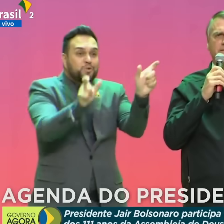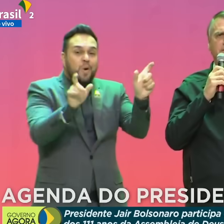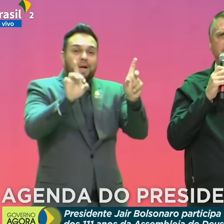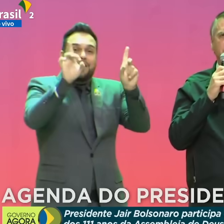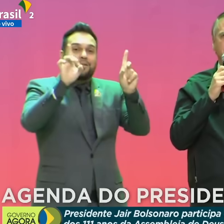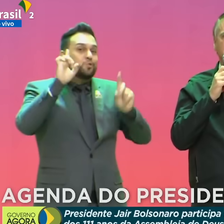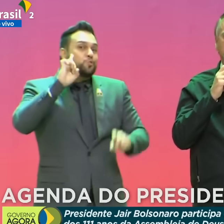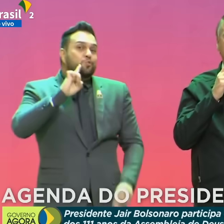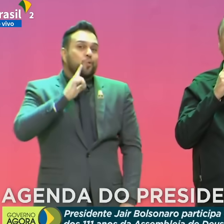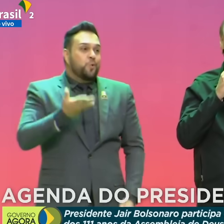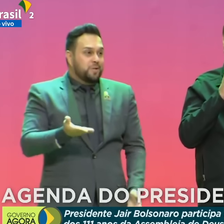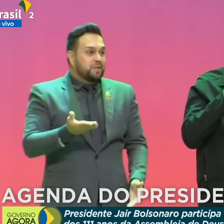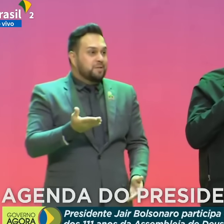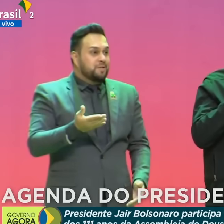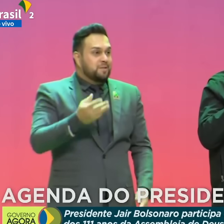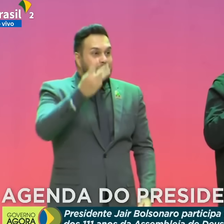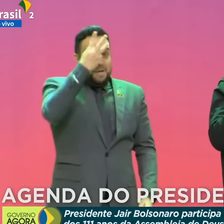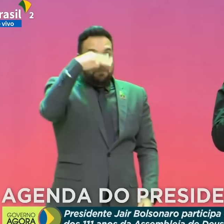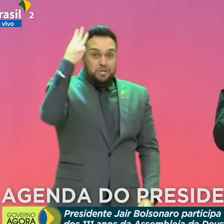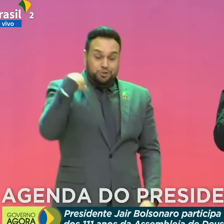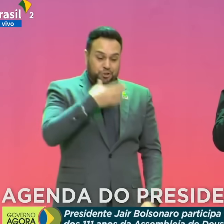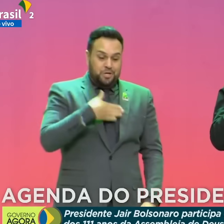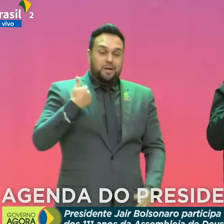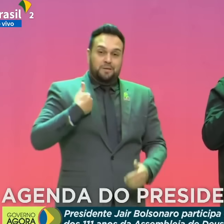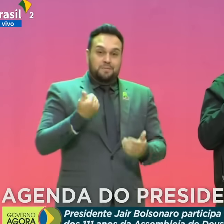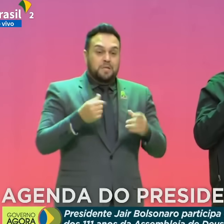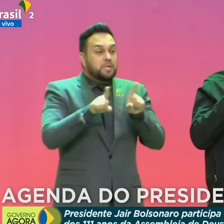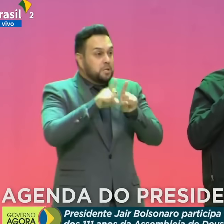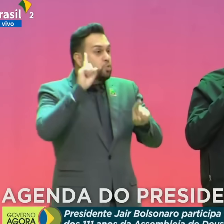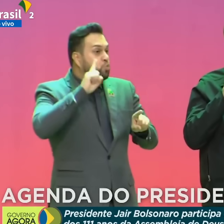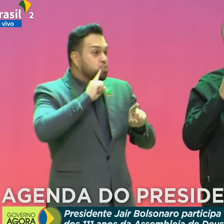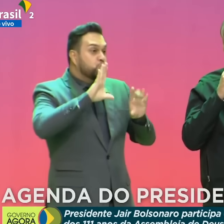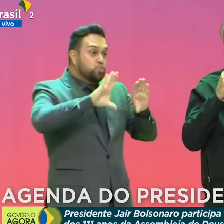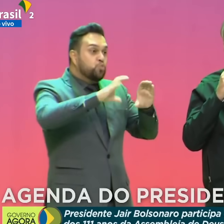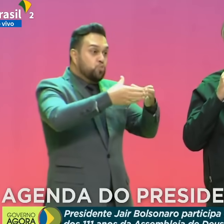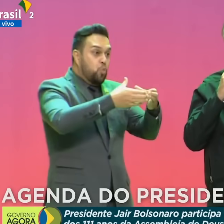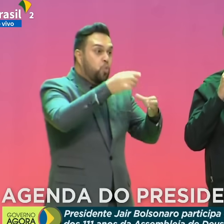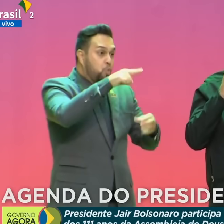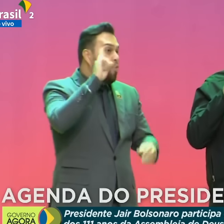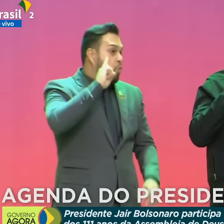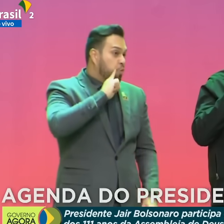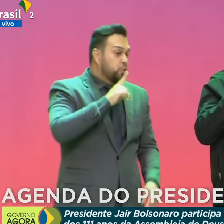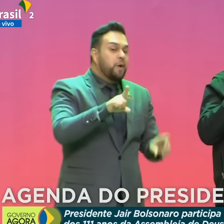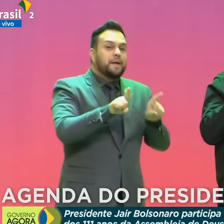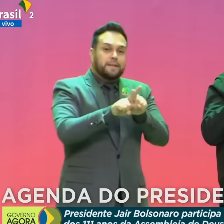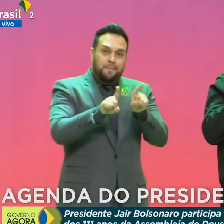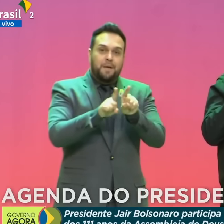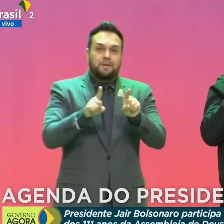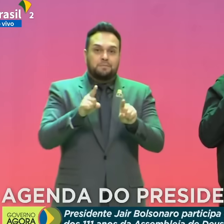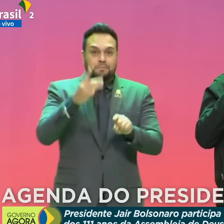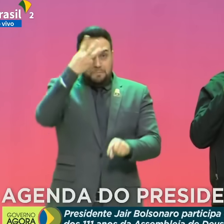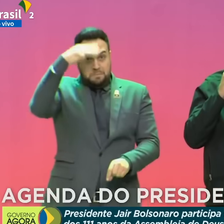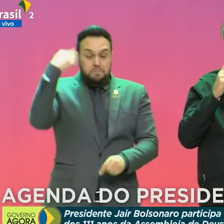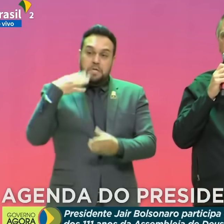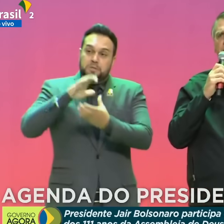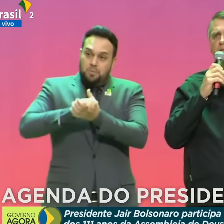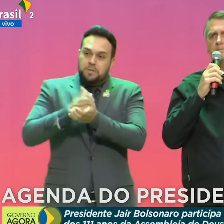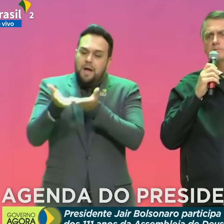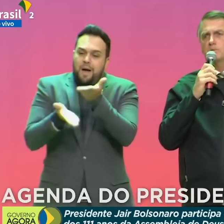deficiência. Mas além dos surdos, dos mudos, ela atende